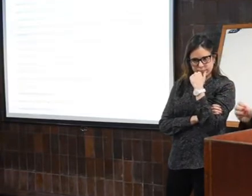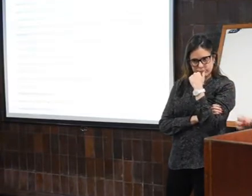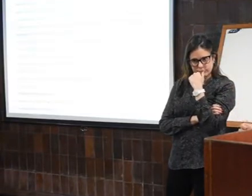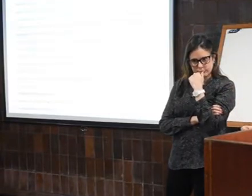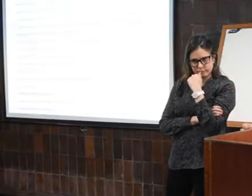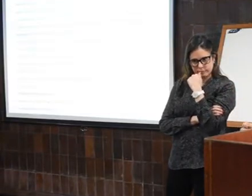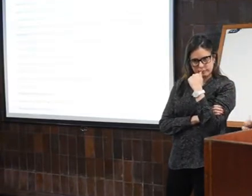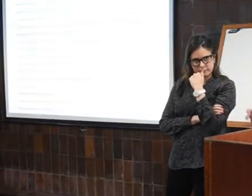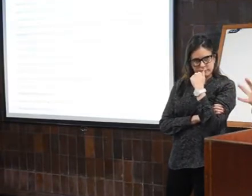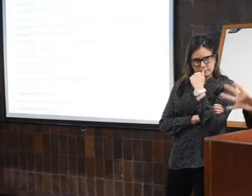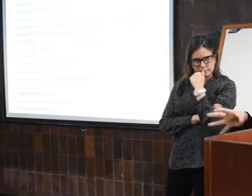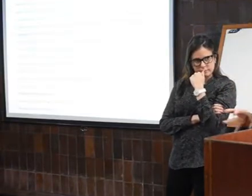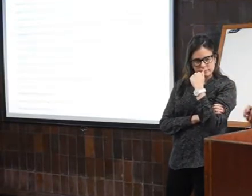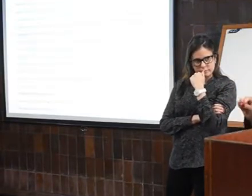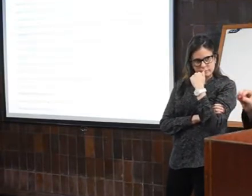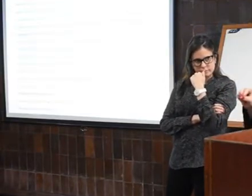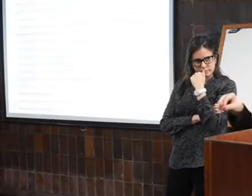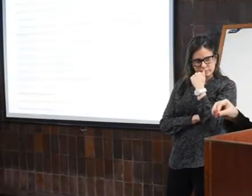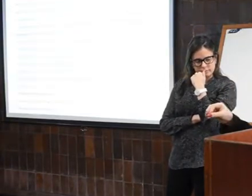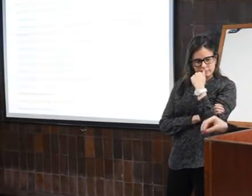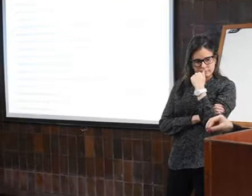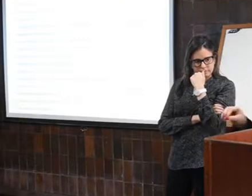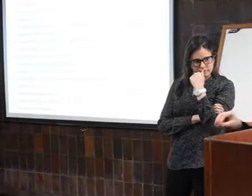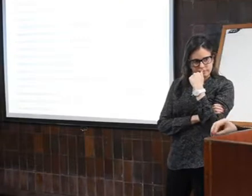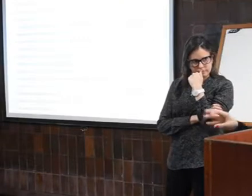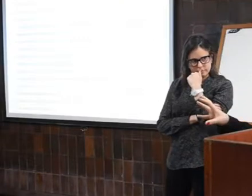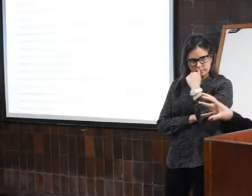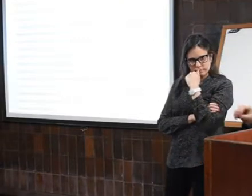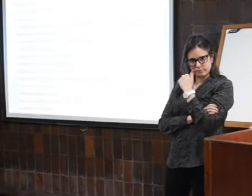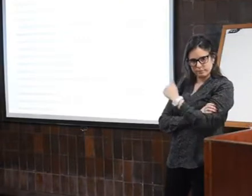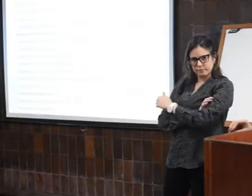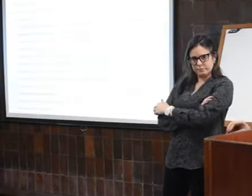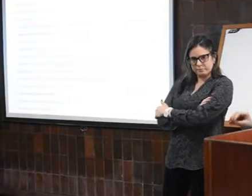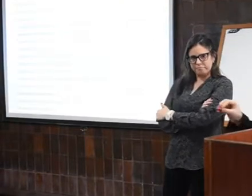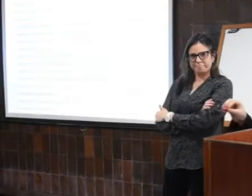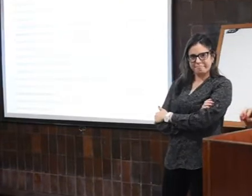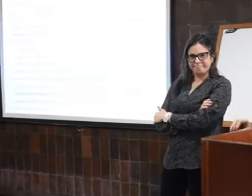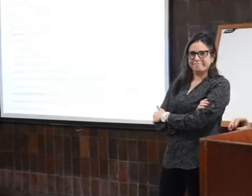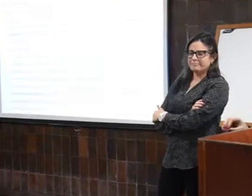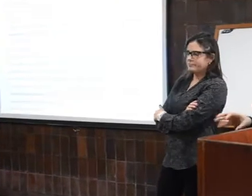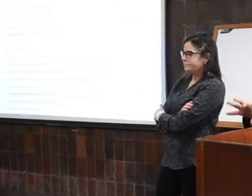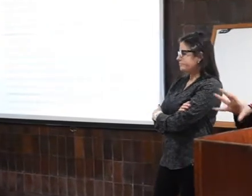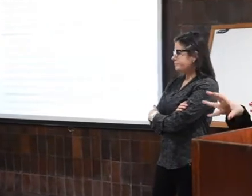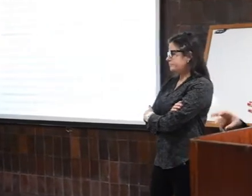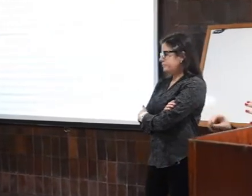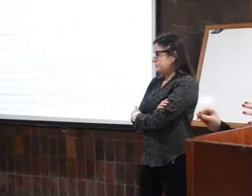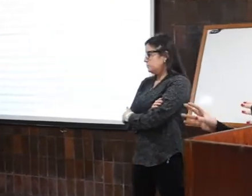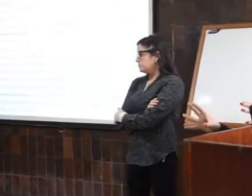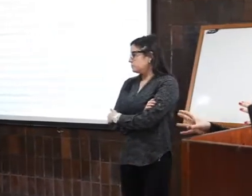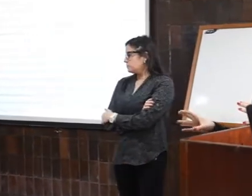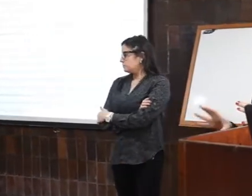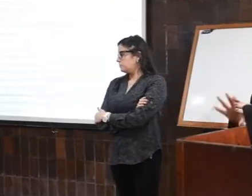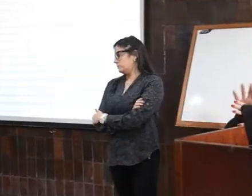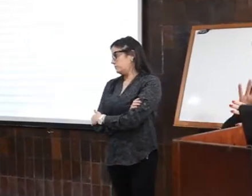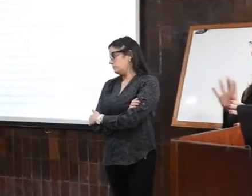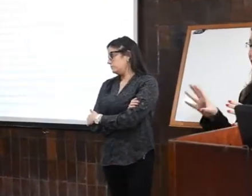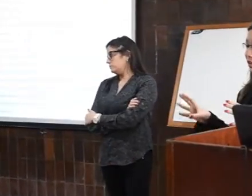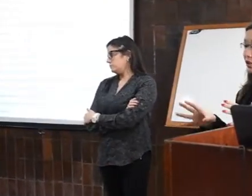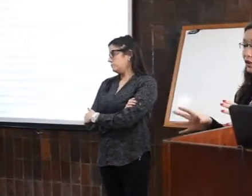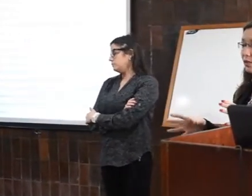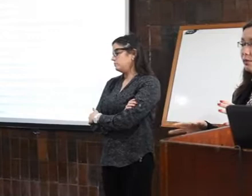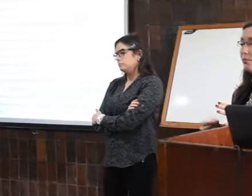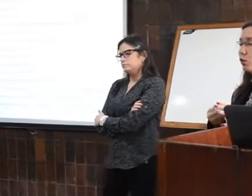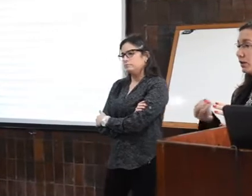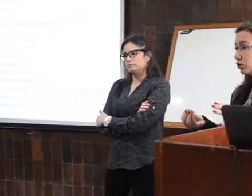en clarificar o sea tener más clara la idea y ver hasta esto va por este lado todo para que si tengo que aprenderme algo de memoria que no tengo ni idea